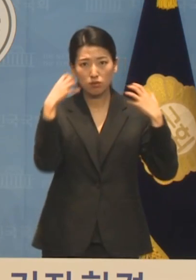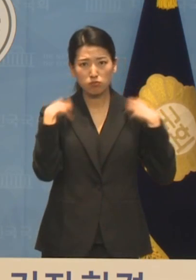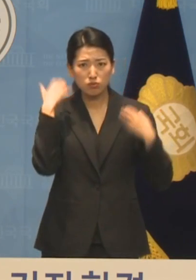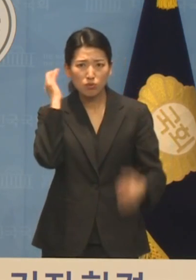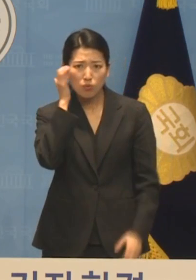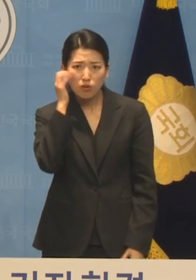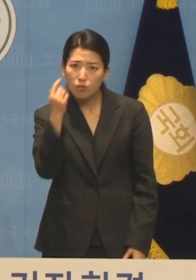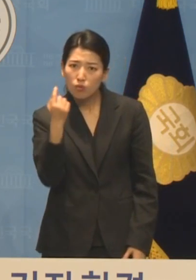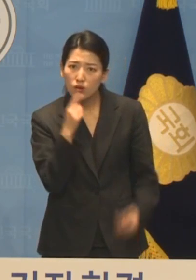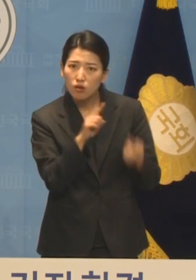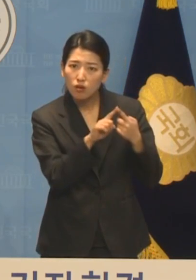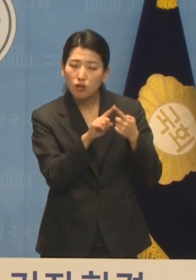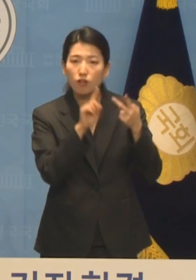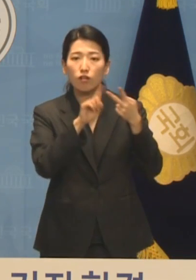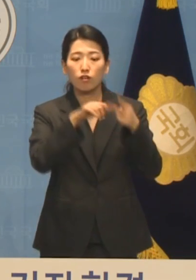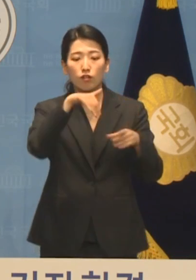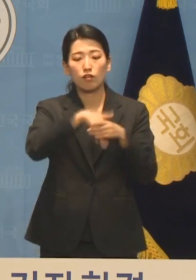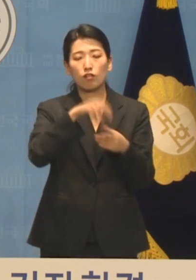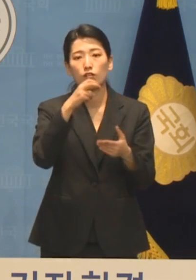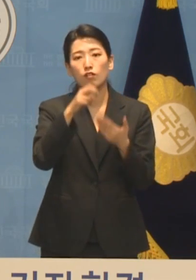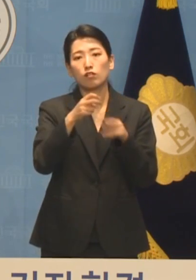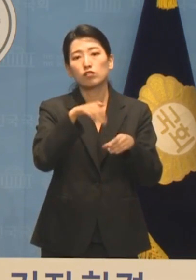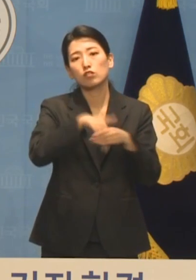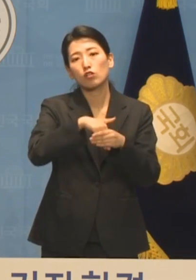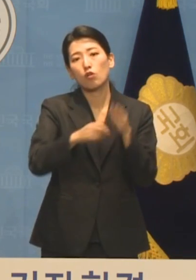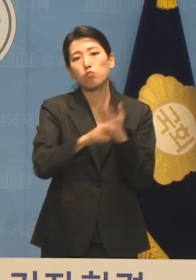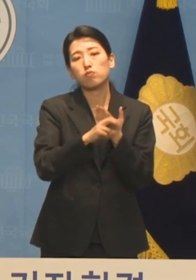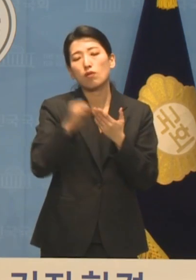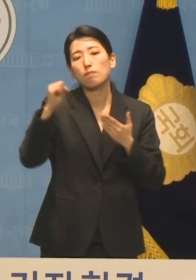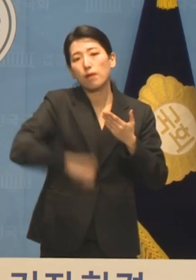그리고 부정선거를 규명할 수 있는 국가